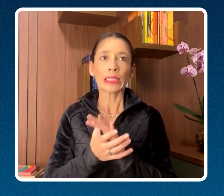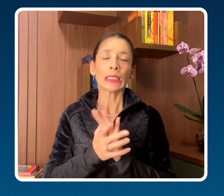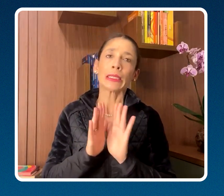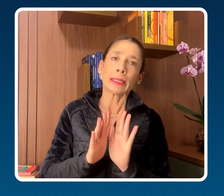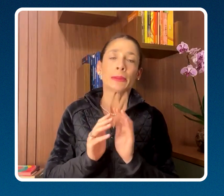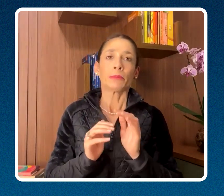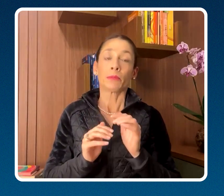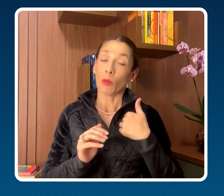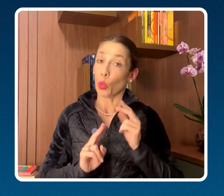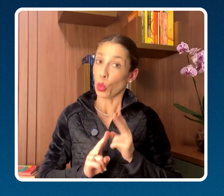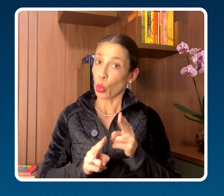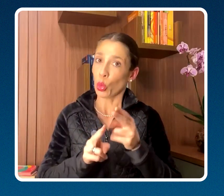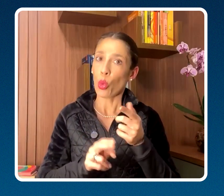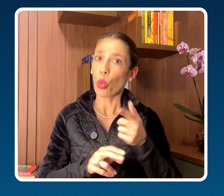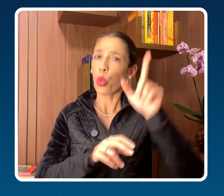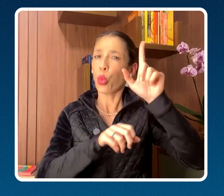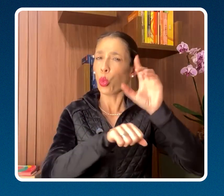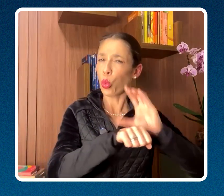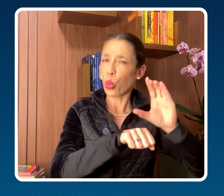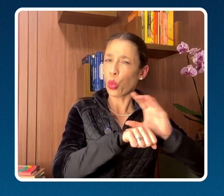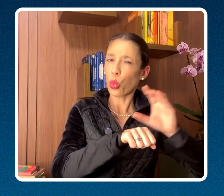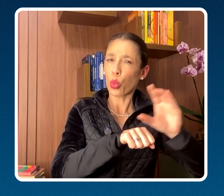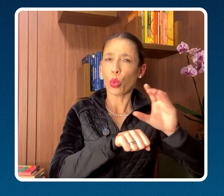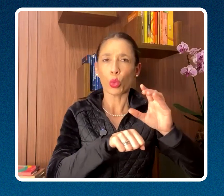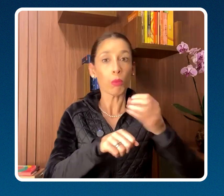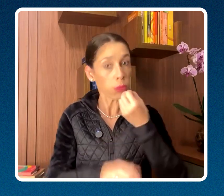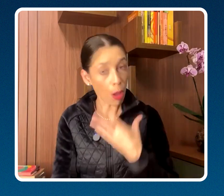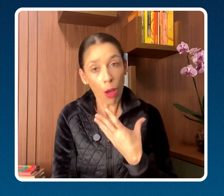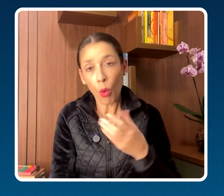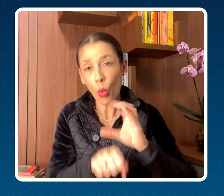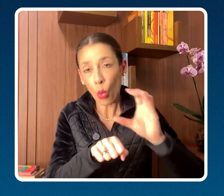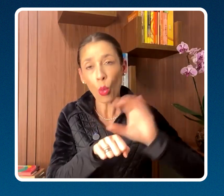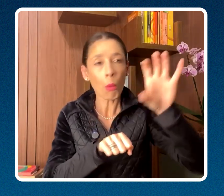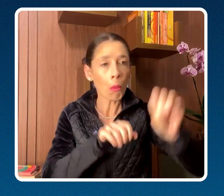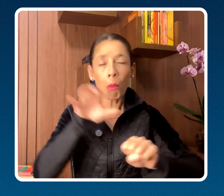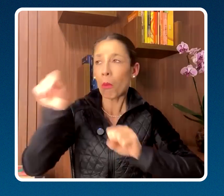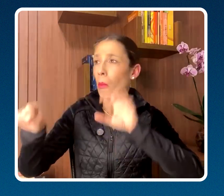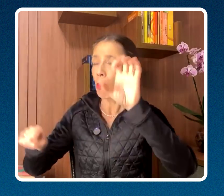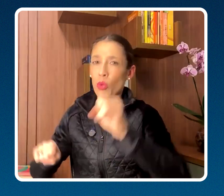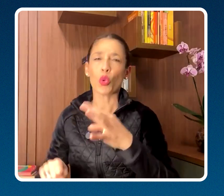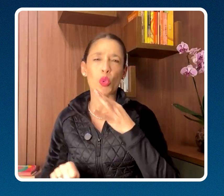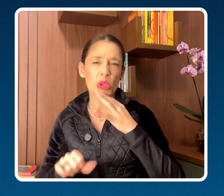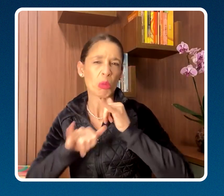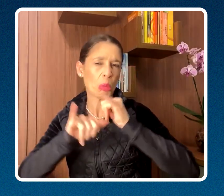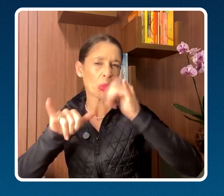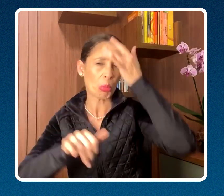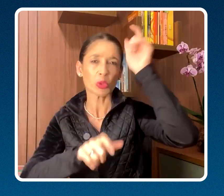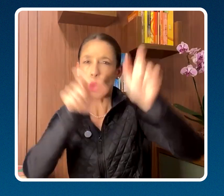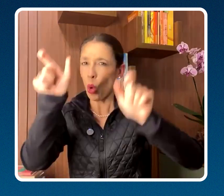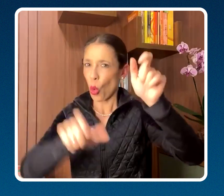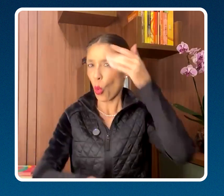fiz outros cursos, né? Realmente cursos até bons, de assim, que eram muito conhecidos e pessoas,